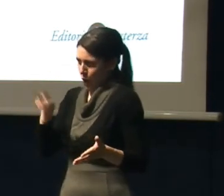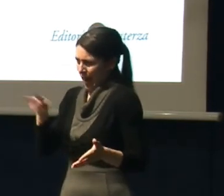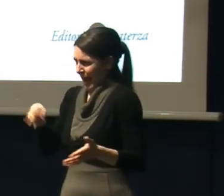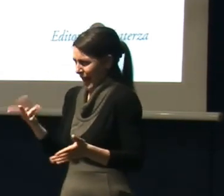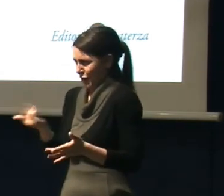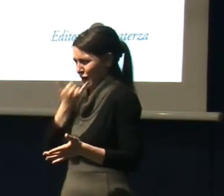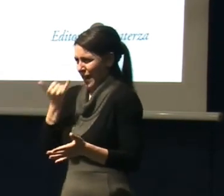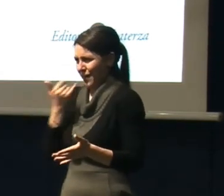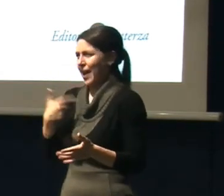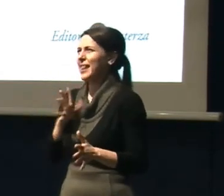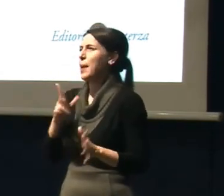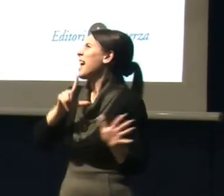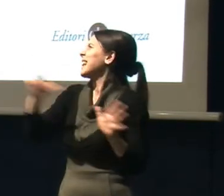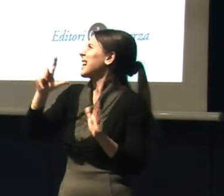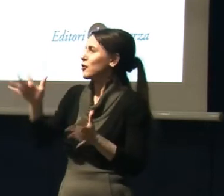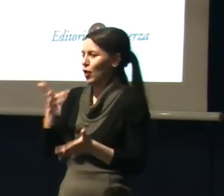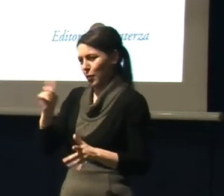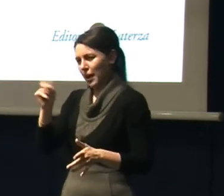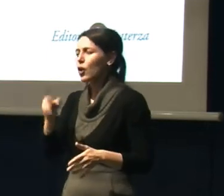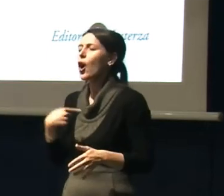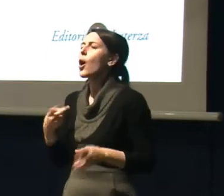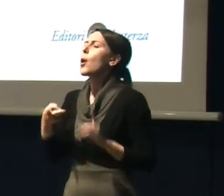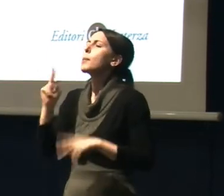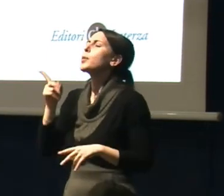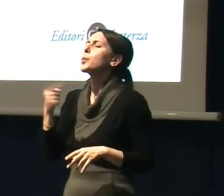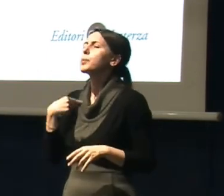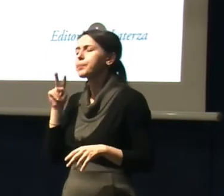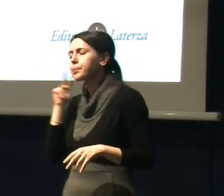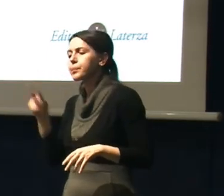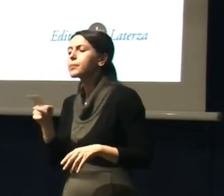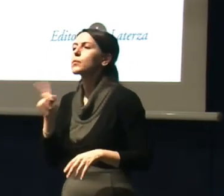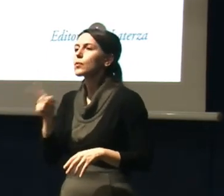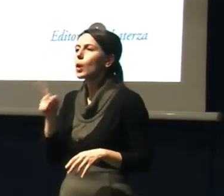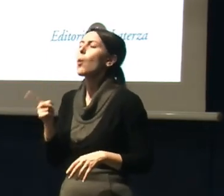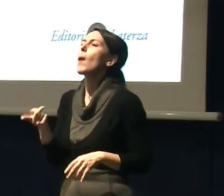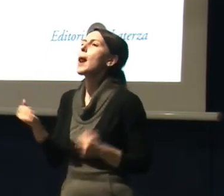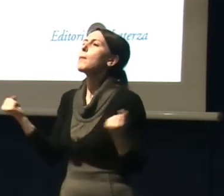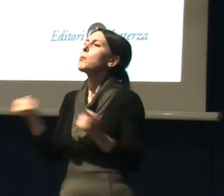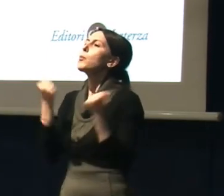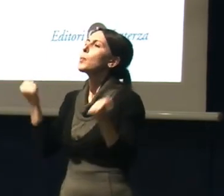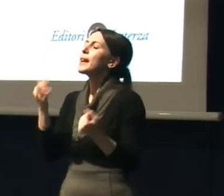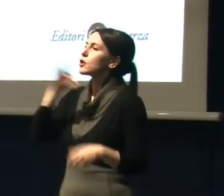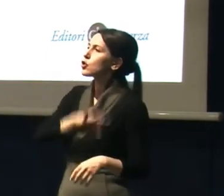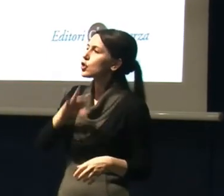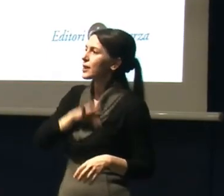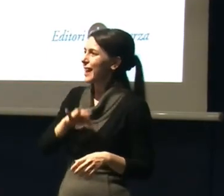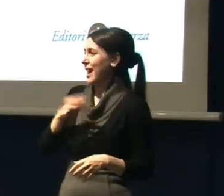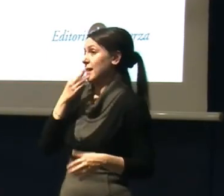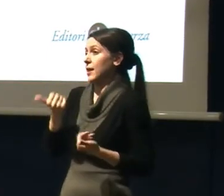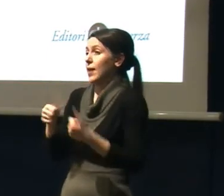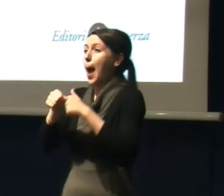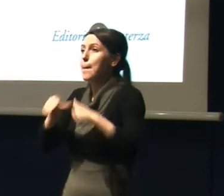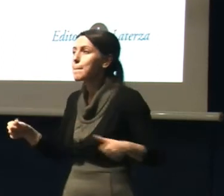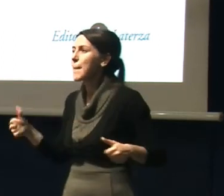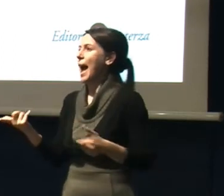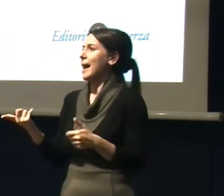tocco molto il tema dei ricavi pubblicitari della fonte primaria della sostenibilità